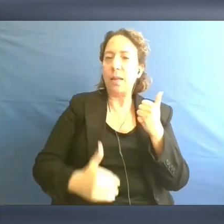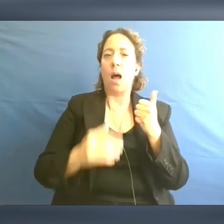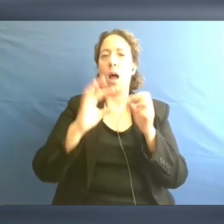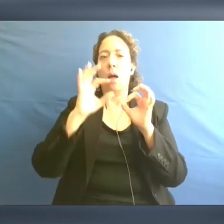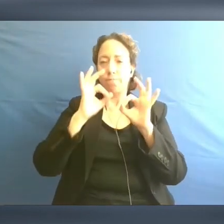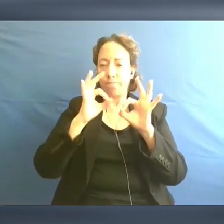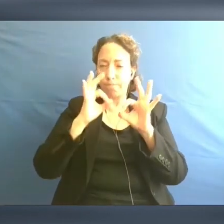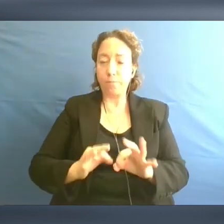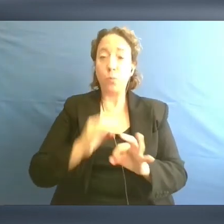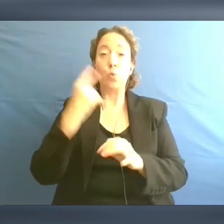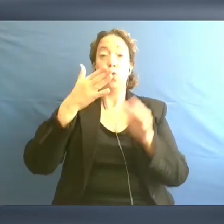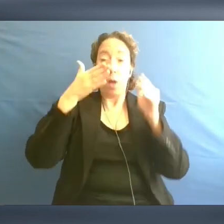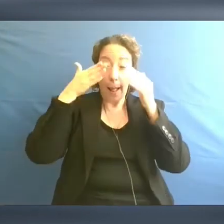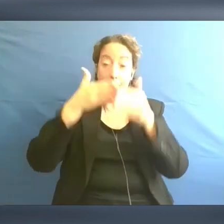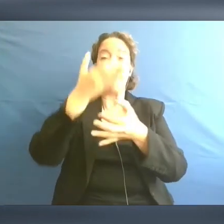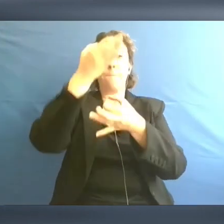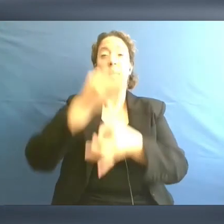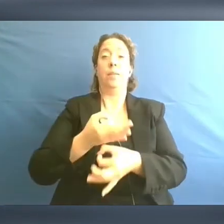très précise.